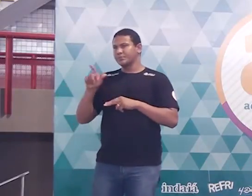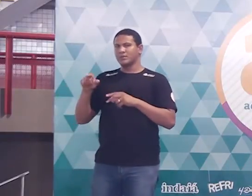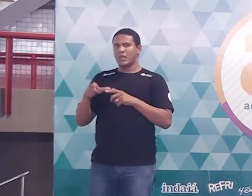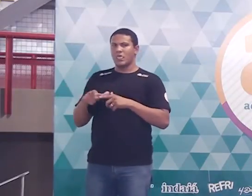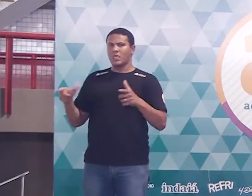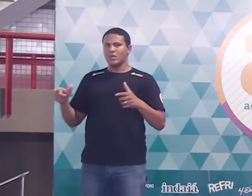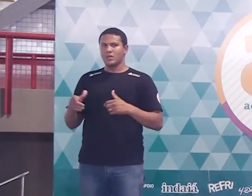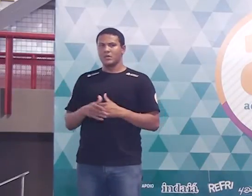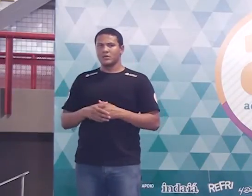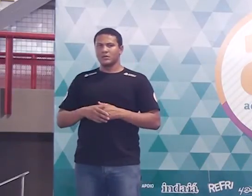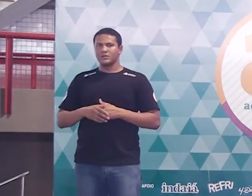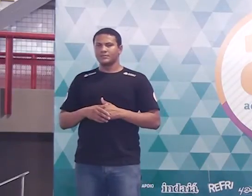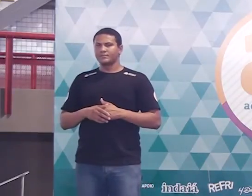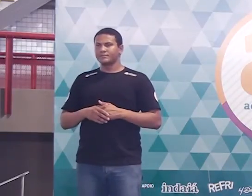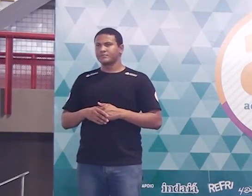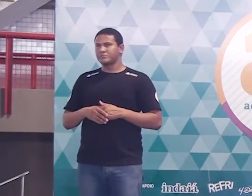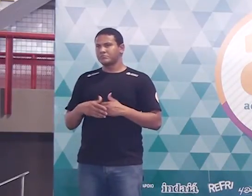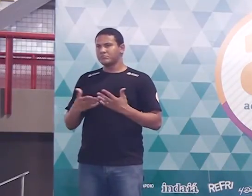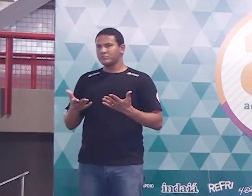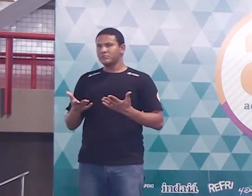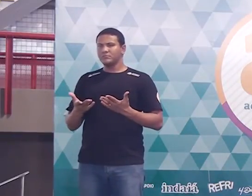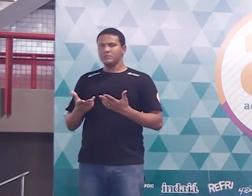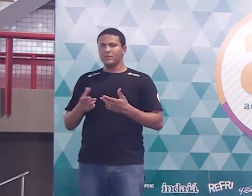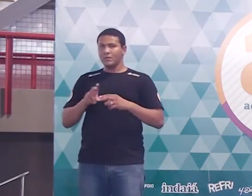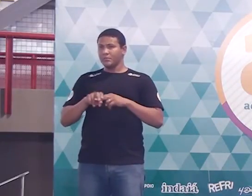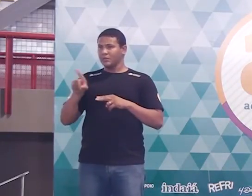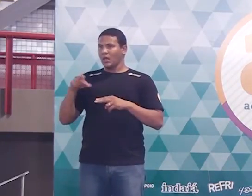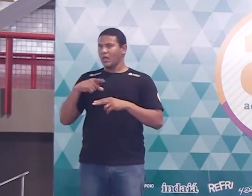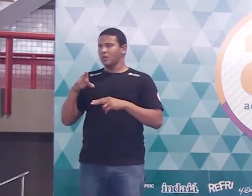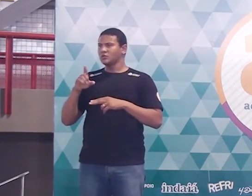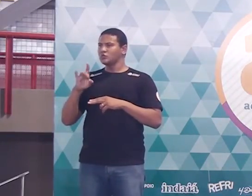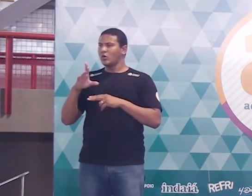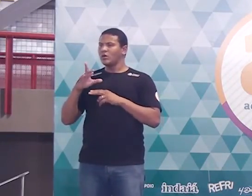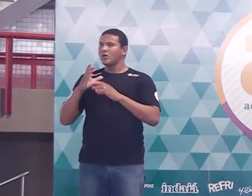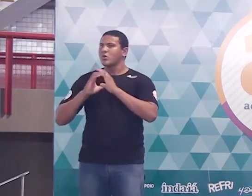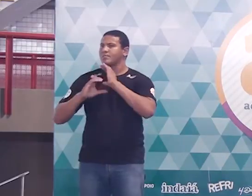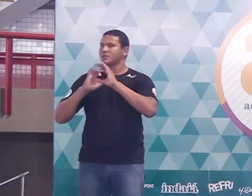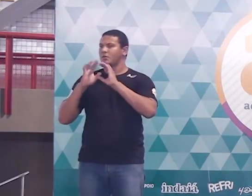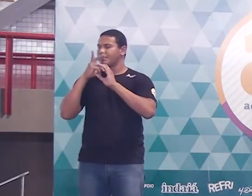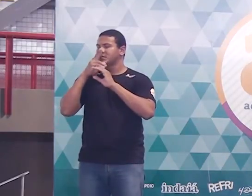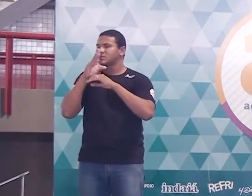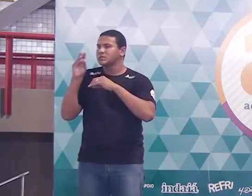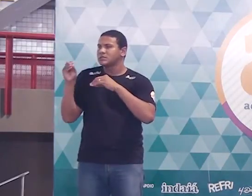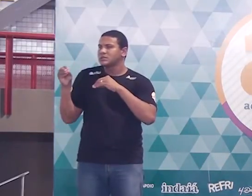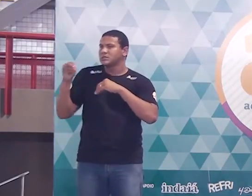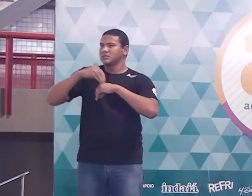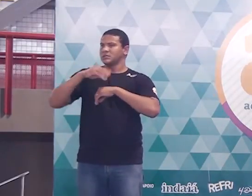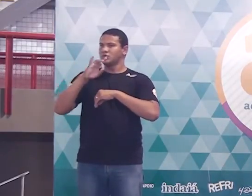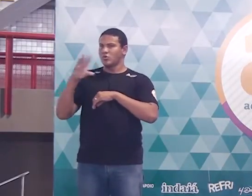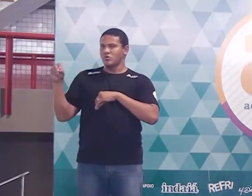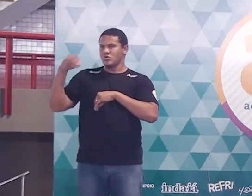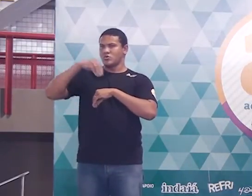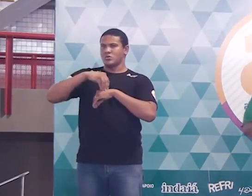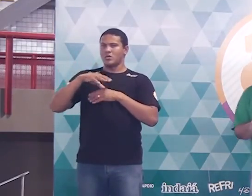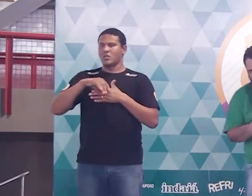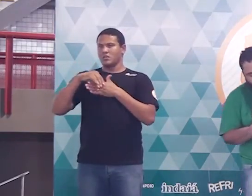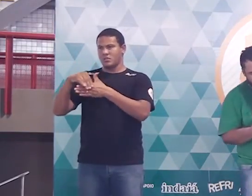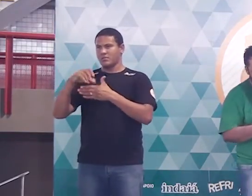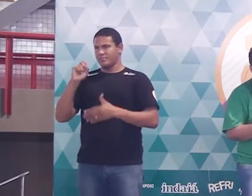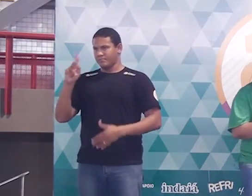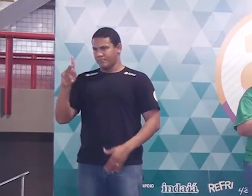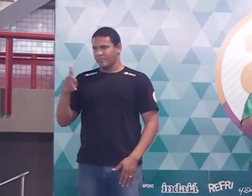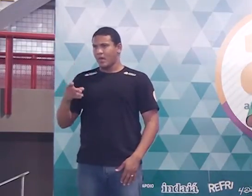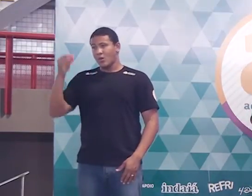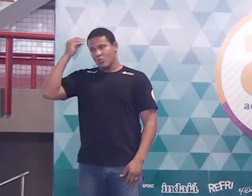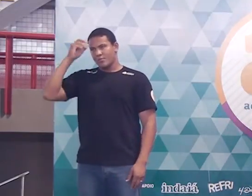Literalmente é o que ela faz. O que ela faz seria isso, né? Transmissão. Agora o agente etiológico é o vírus. Tranquilo? Beleza? Show